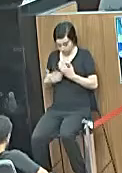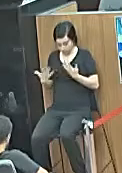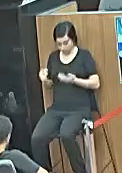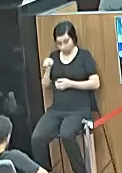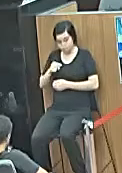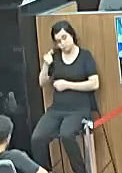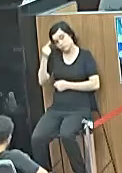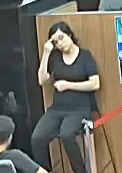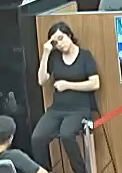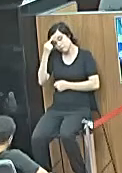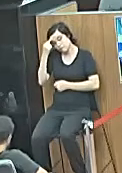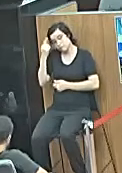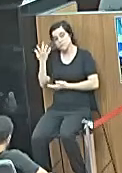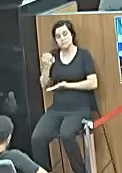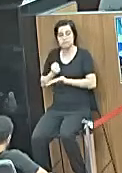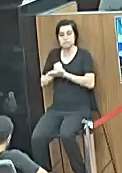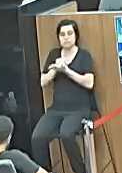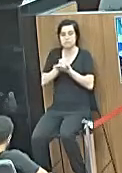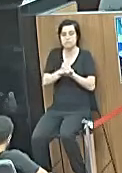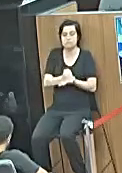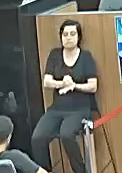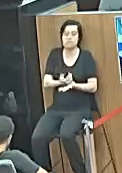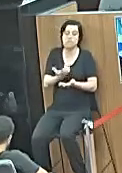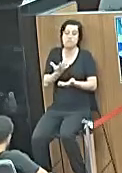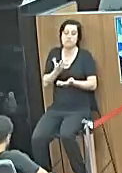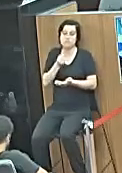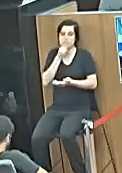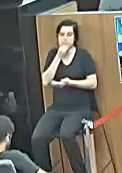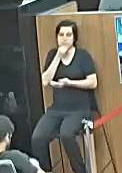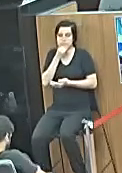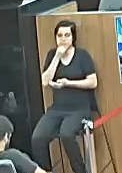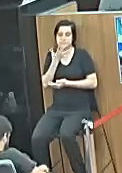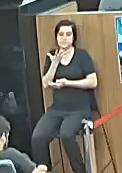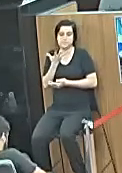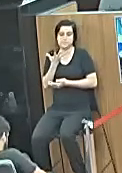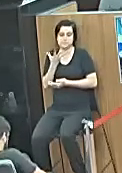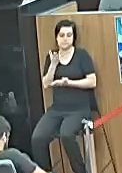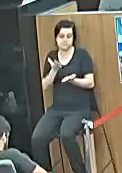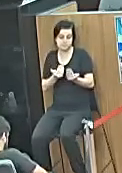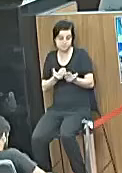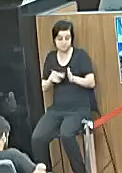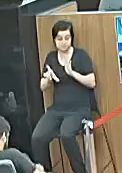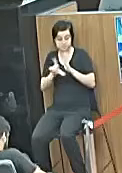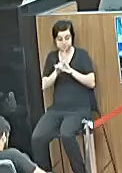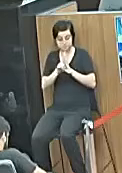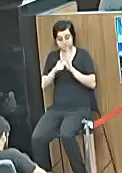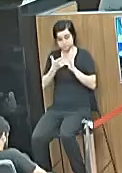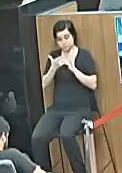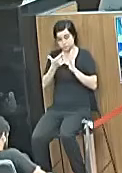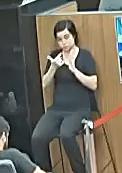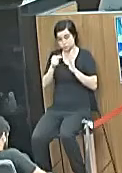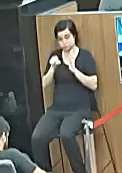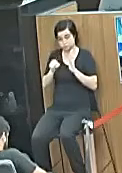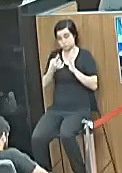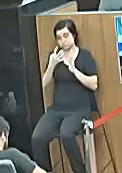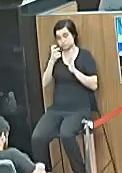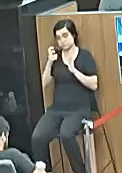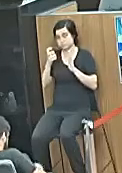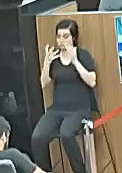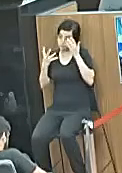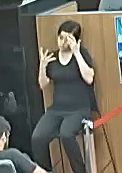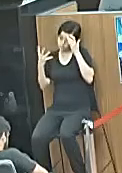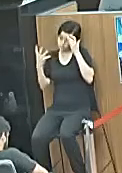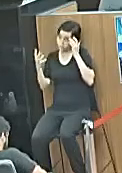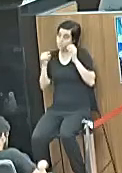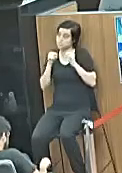contemplá né as resoluções do conanda e lá a lei 12 mil 594 que a lei do sistema